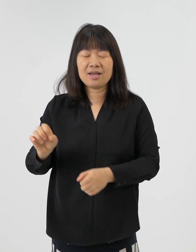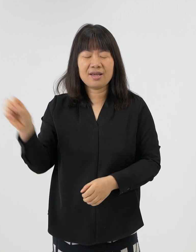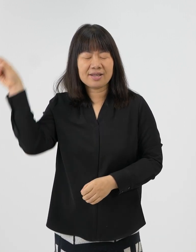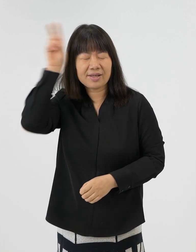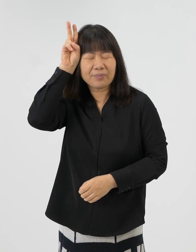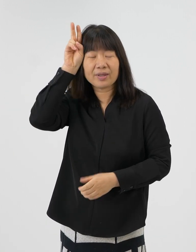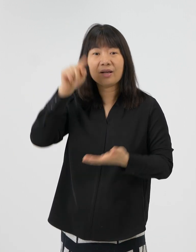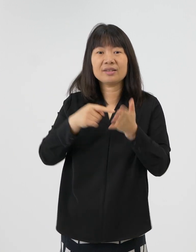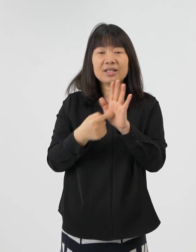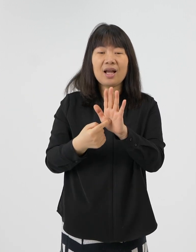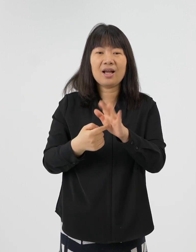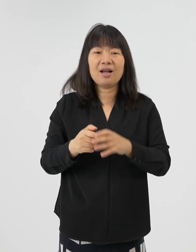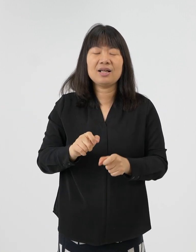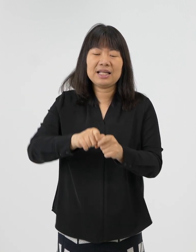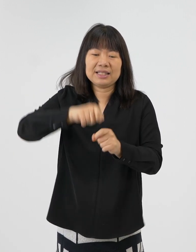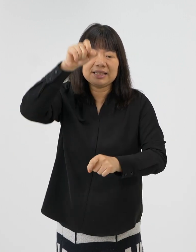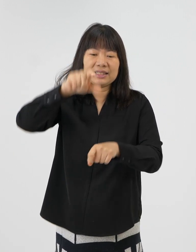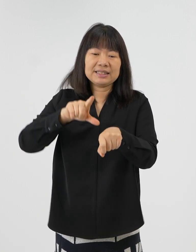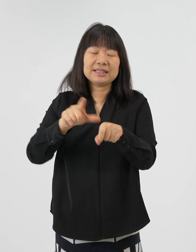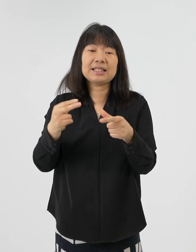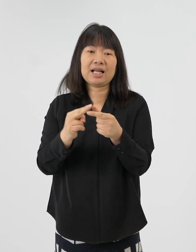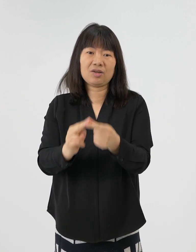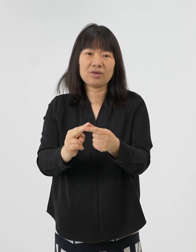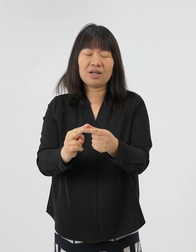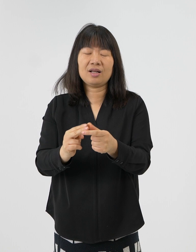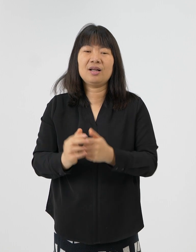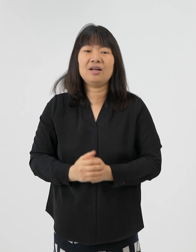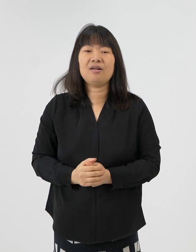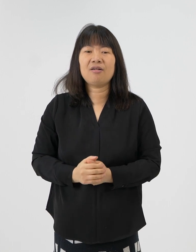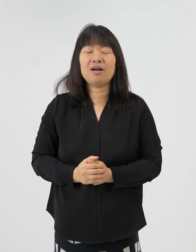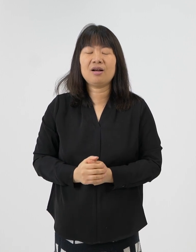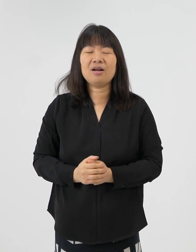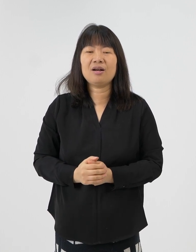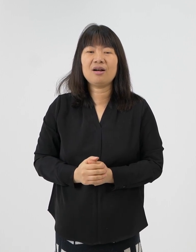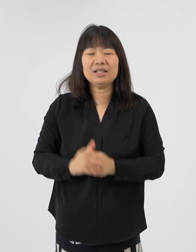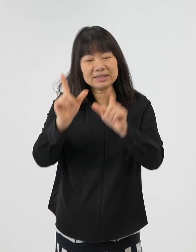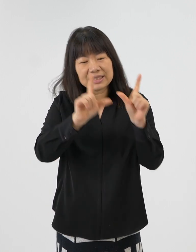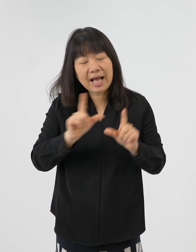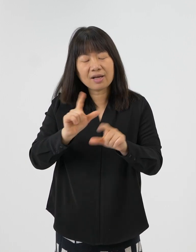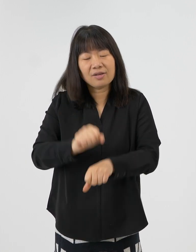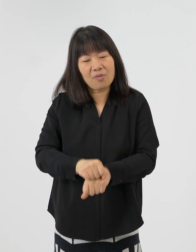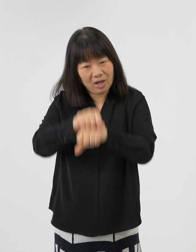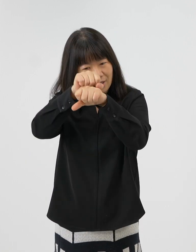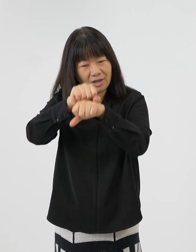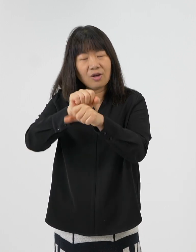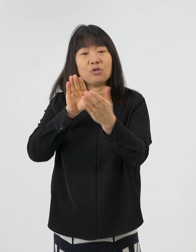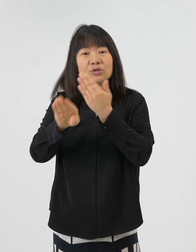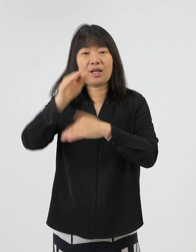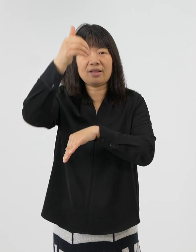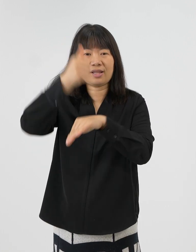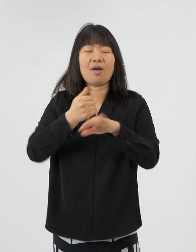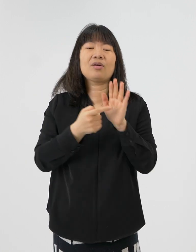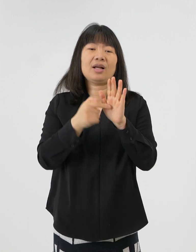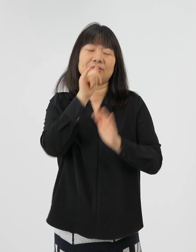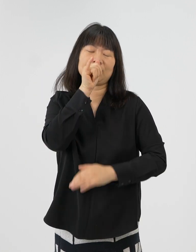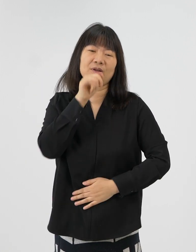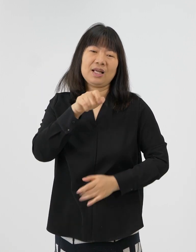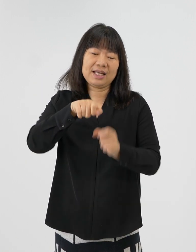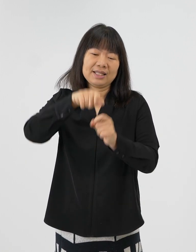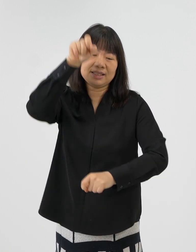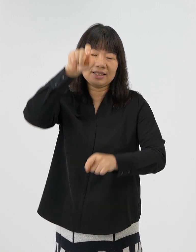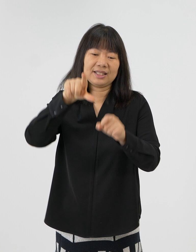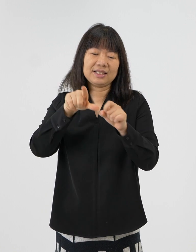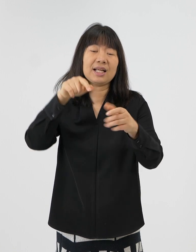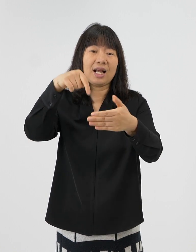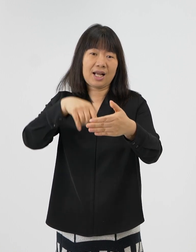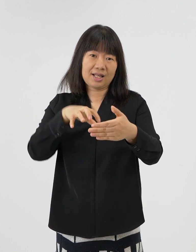긴 지난한 시간과 사연 속에 나타나는 결과일까요? 그렇죠. 긴 시간